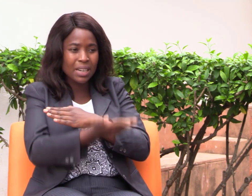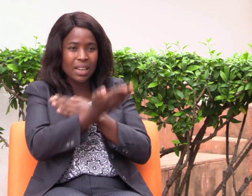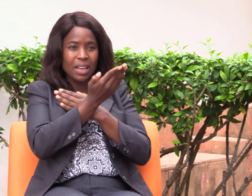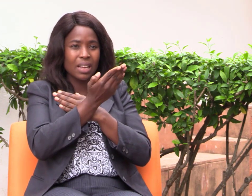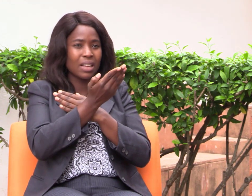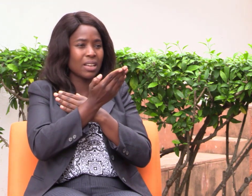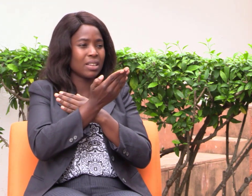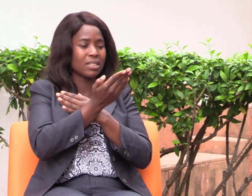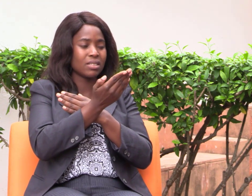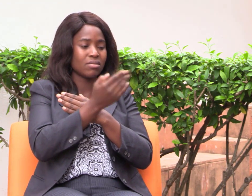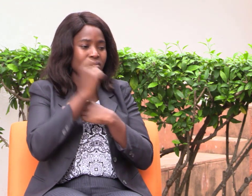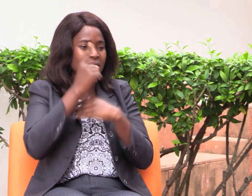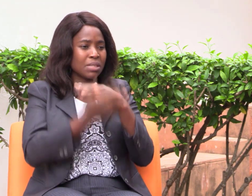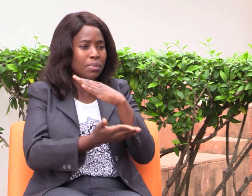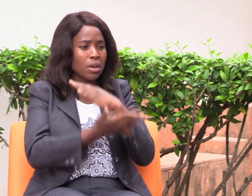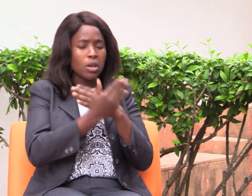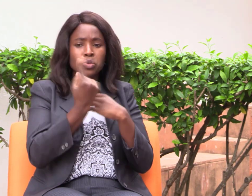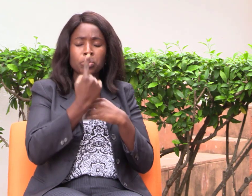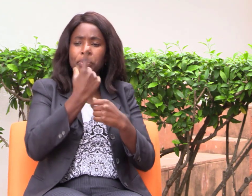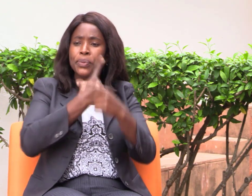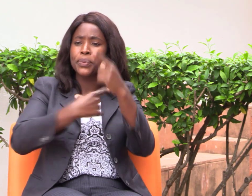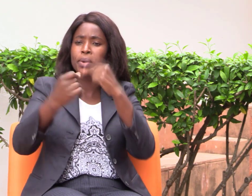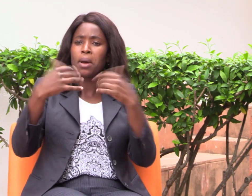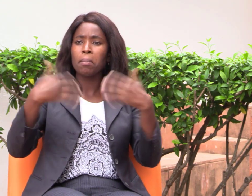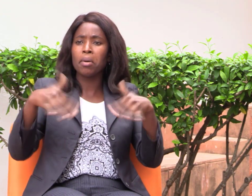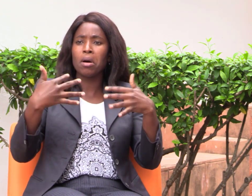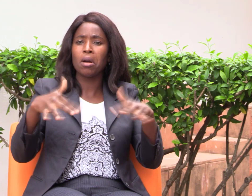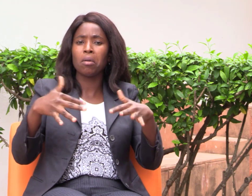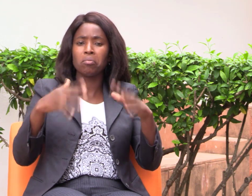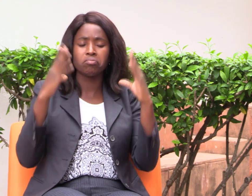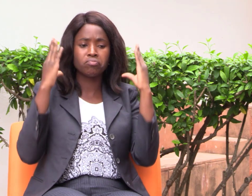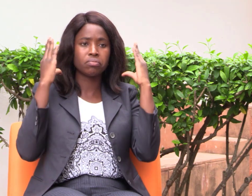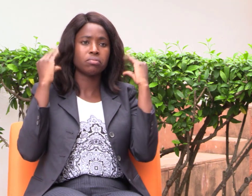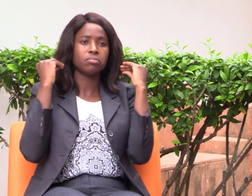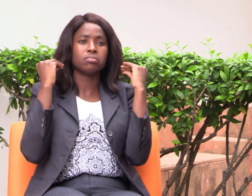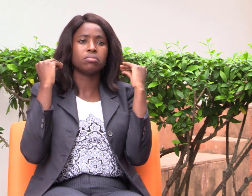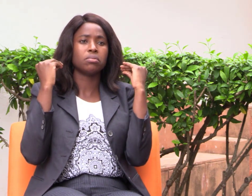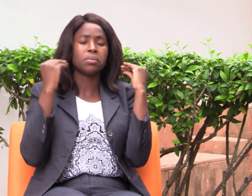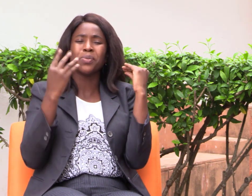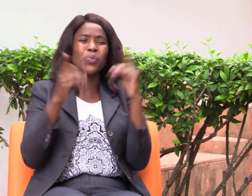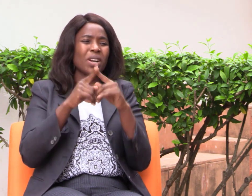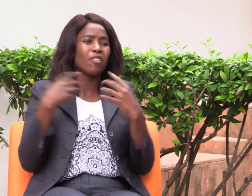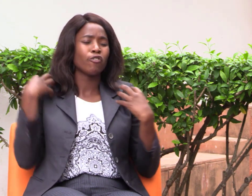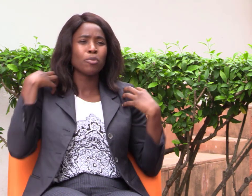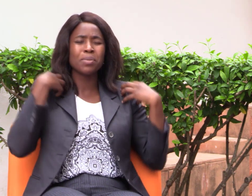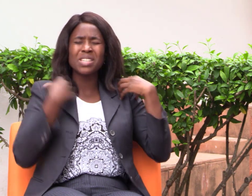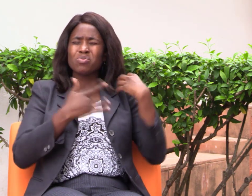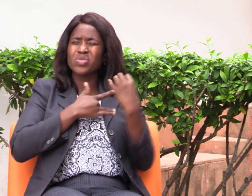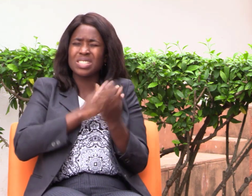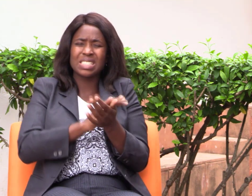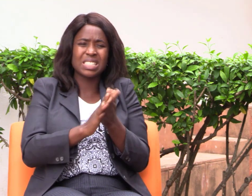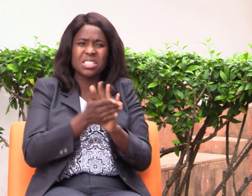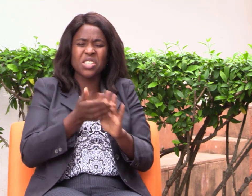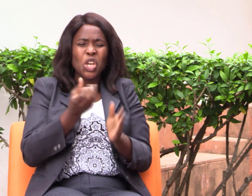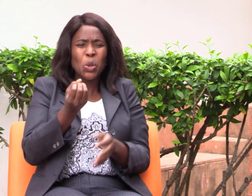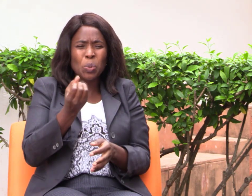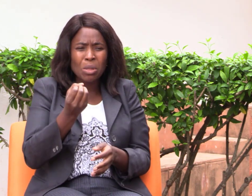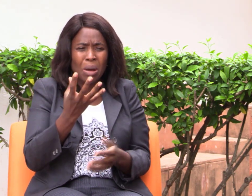numa bela manhã lá acordei e saí para brincar, mas esse dia